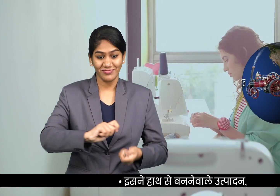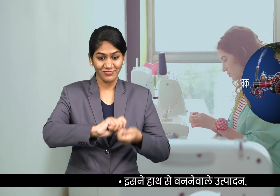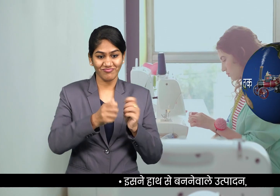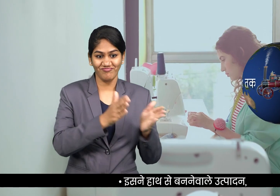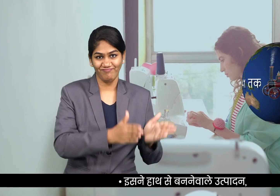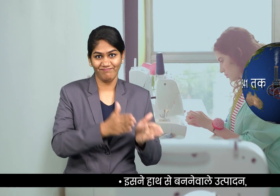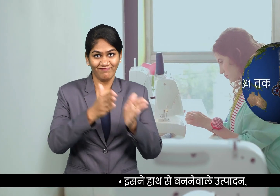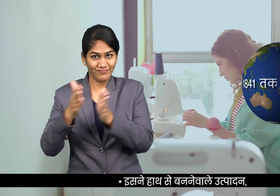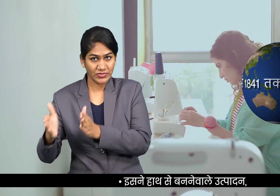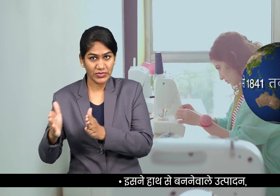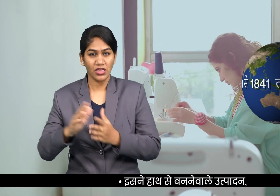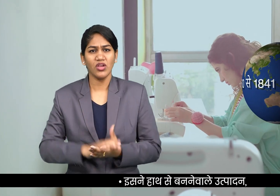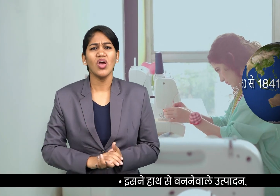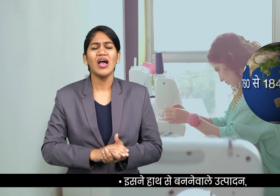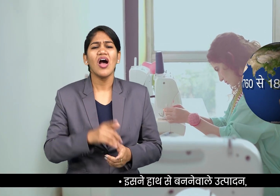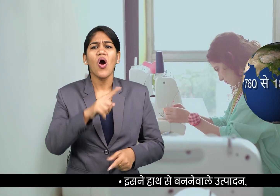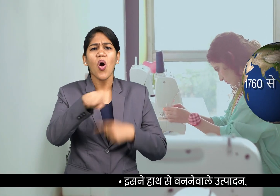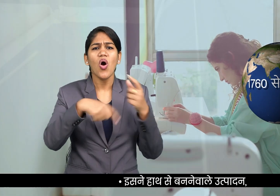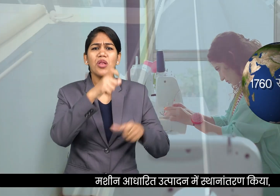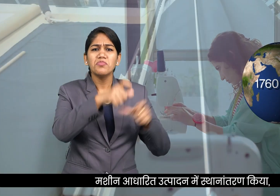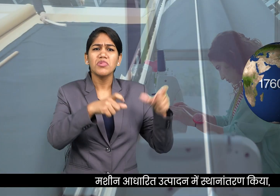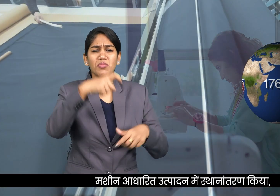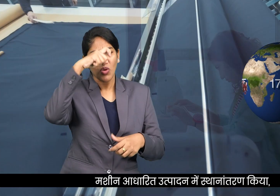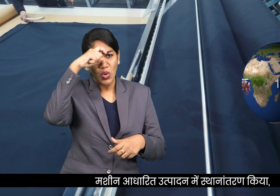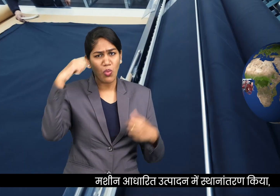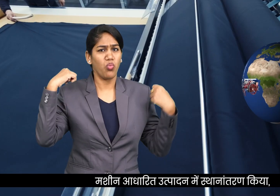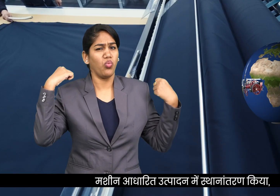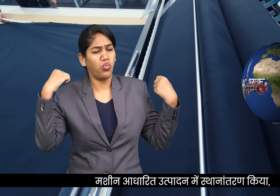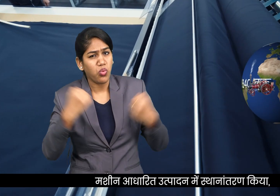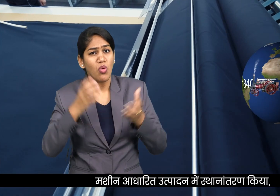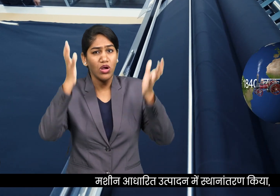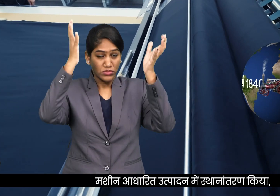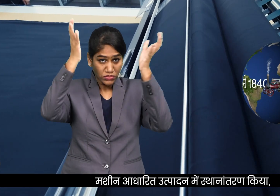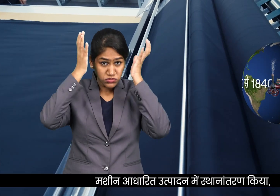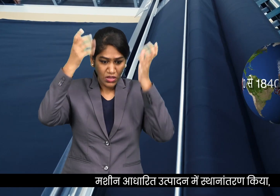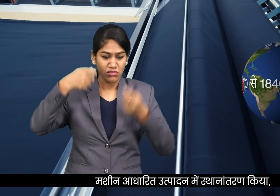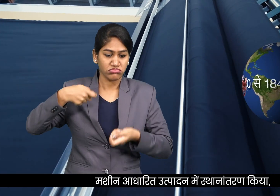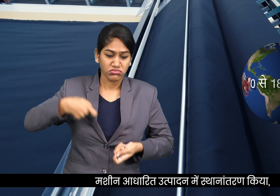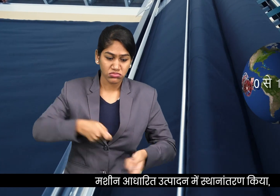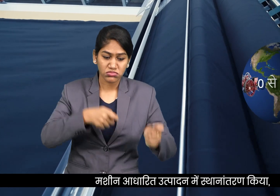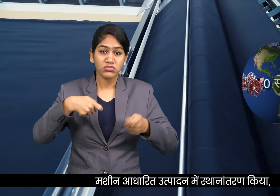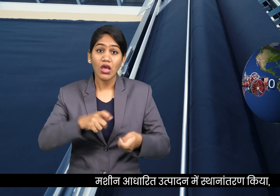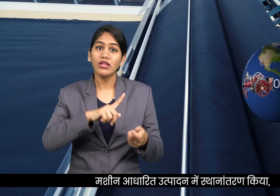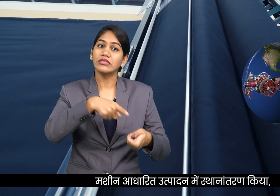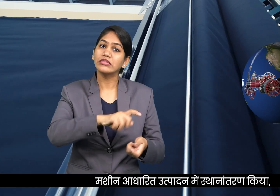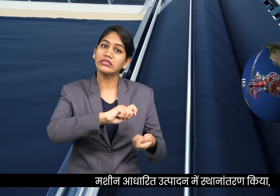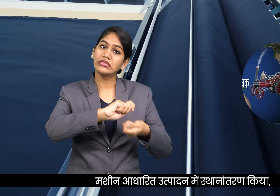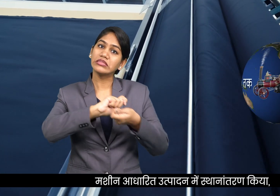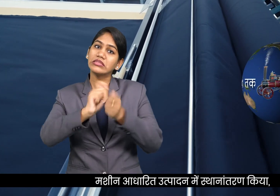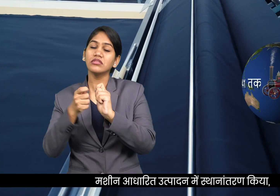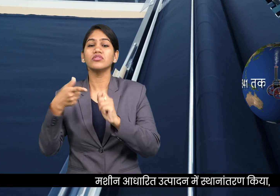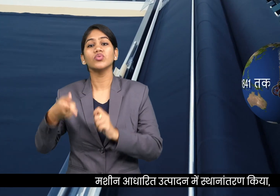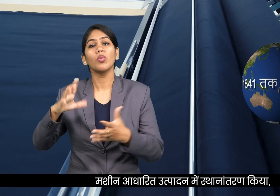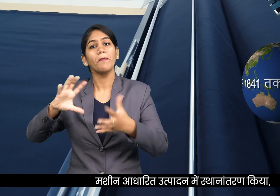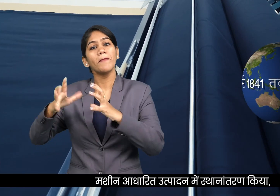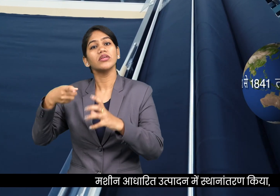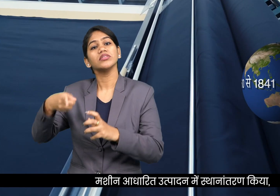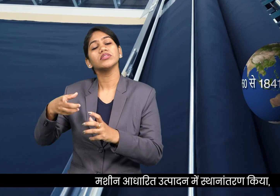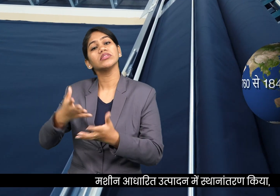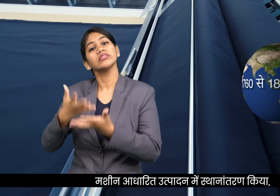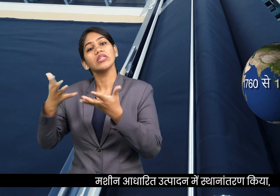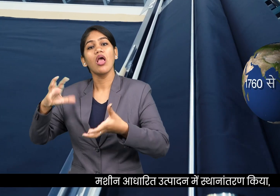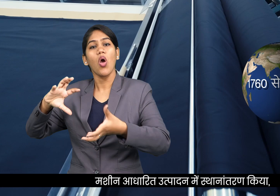इसने हाथ से बनने वाले उत्पादन मशीन आधारित उत्पादन में स्थानांतरण किया,